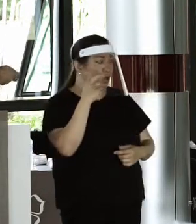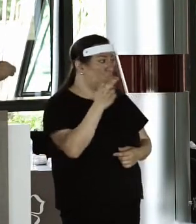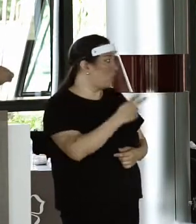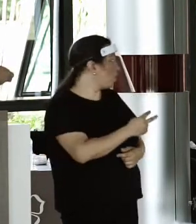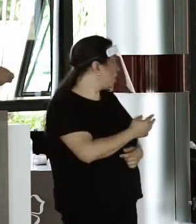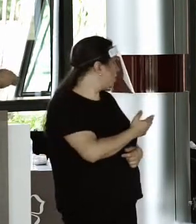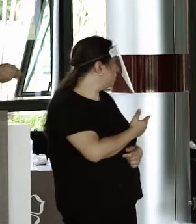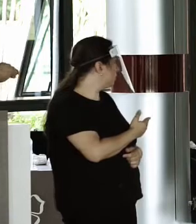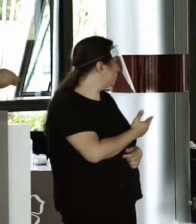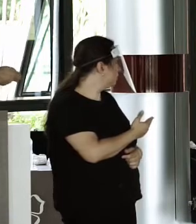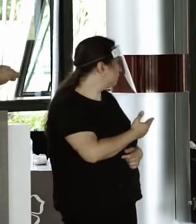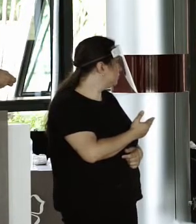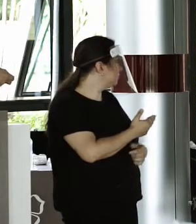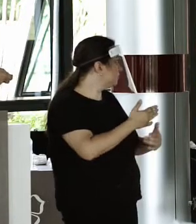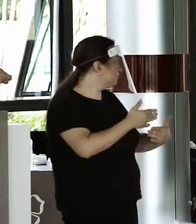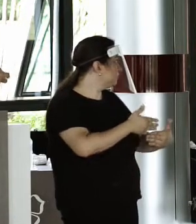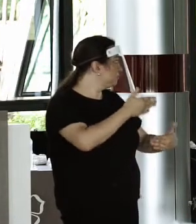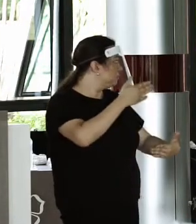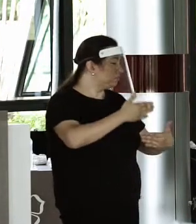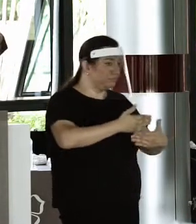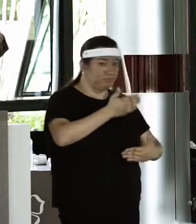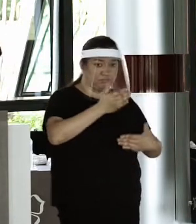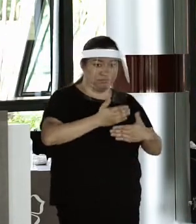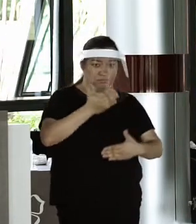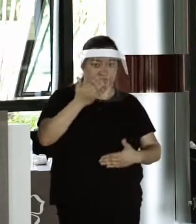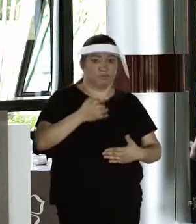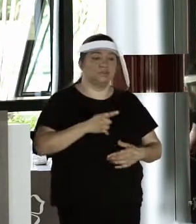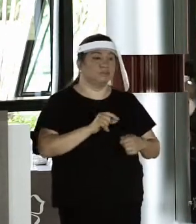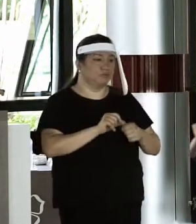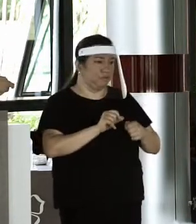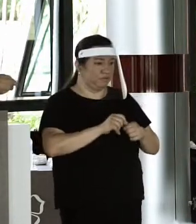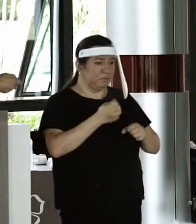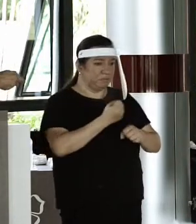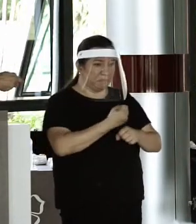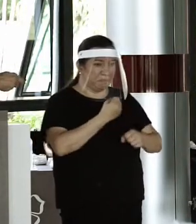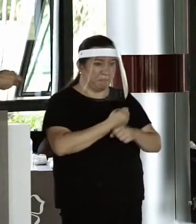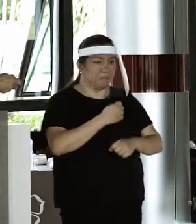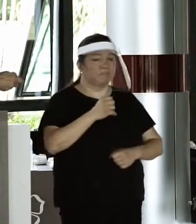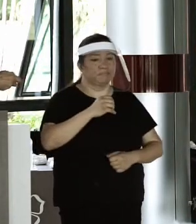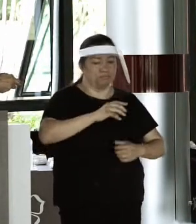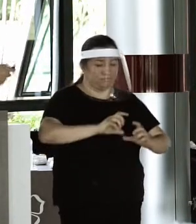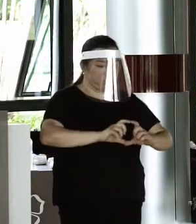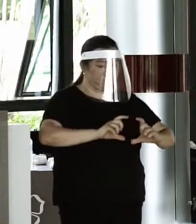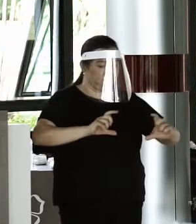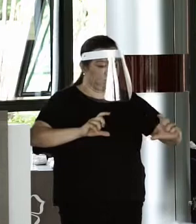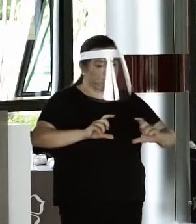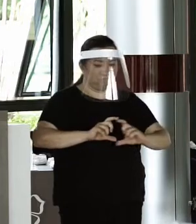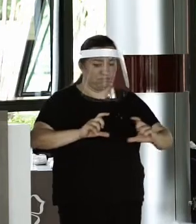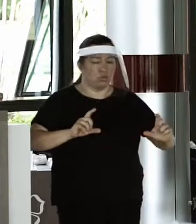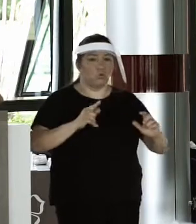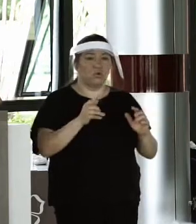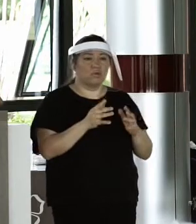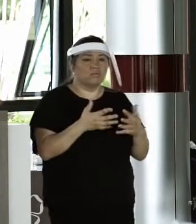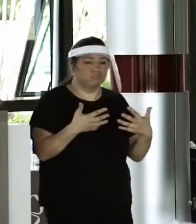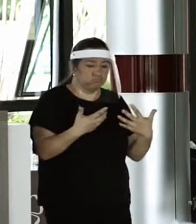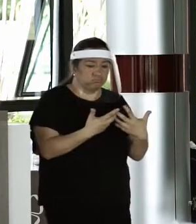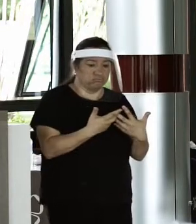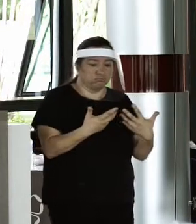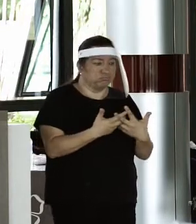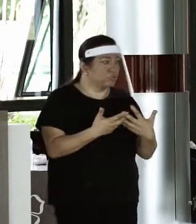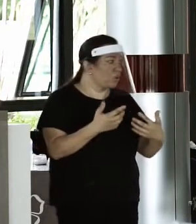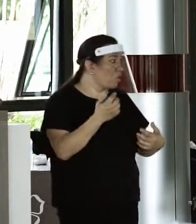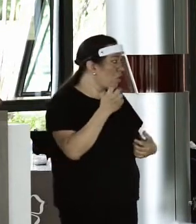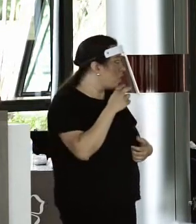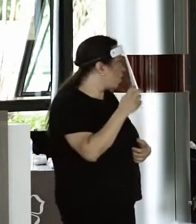aqui é um bloco cerâmico, isso aqui é um bloco de argamassa, a gente fez de argamassa mesmo, e esse aqui é um bloco mais poroso. Olha a água